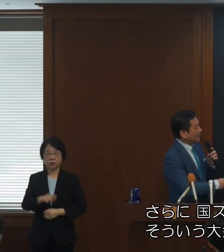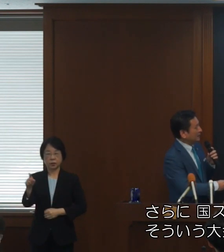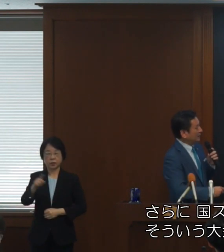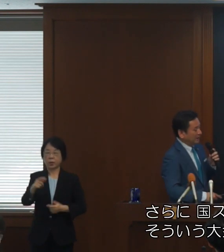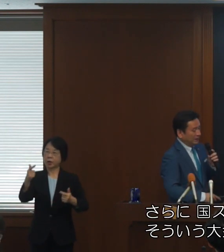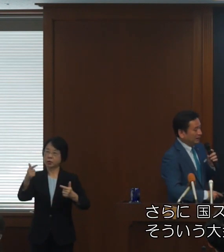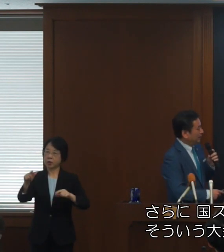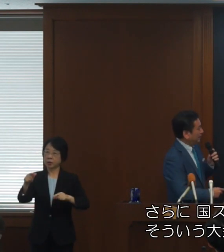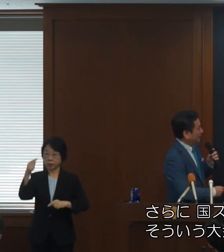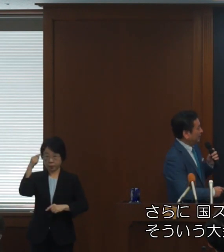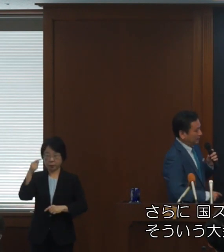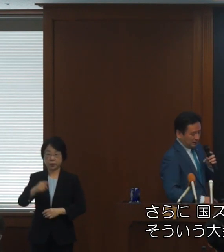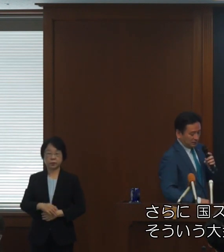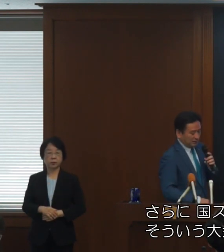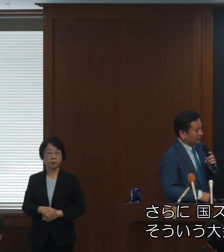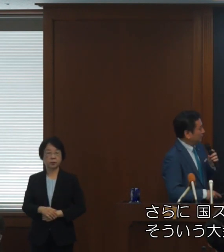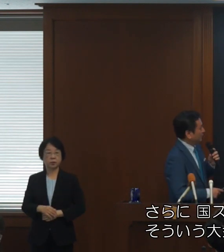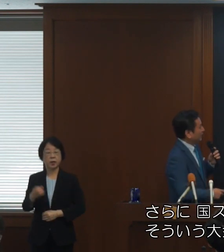さらに